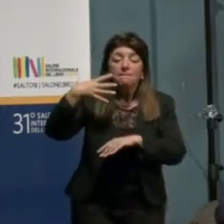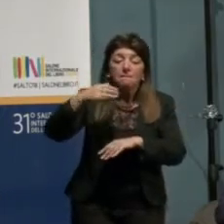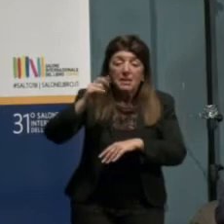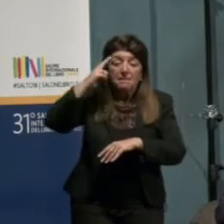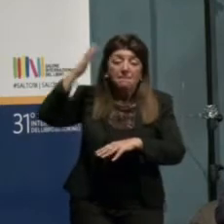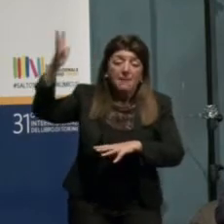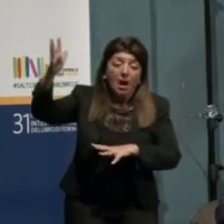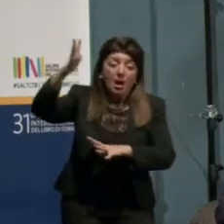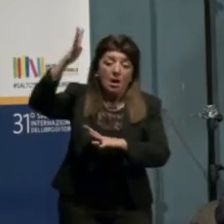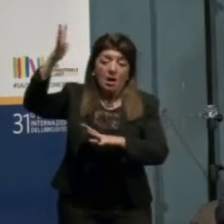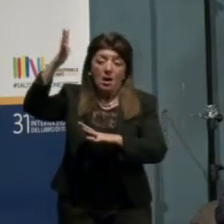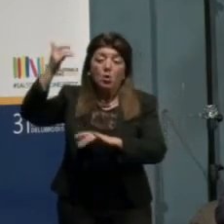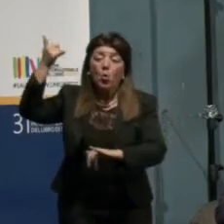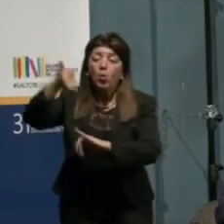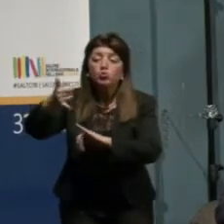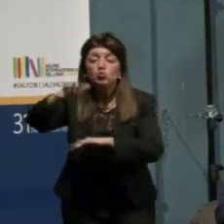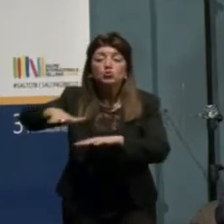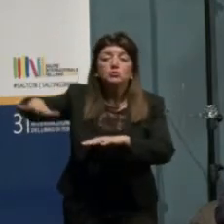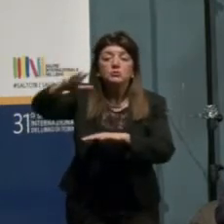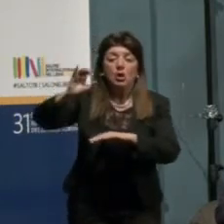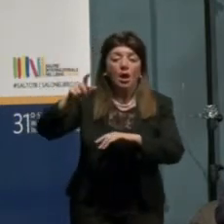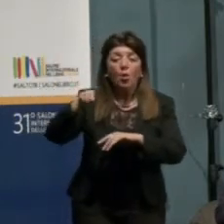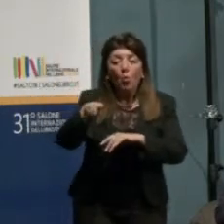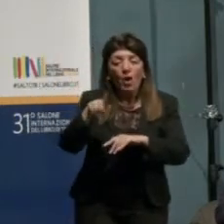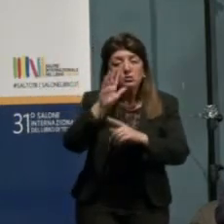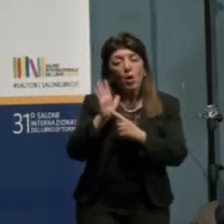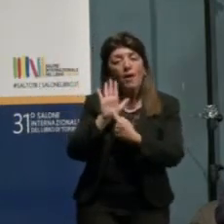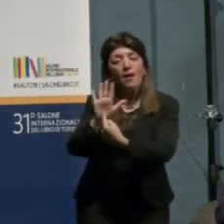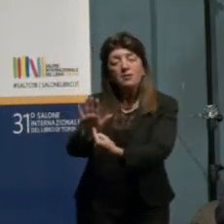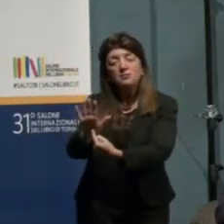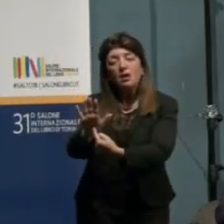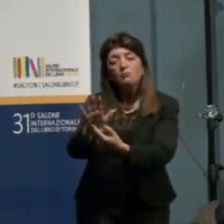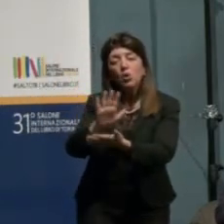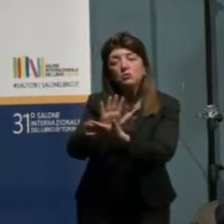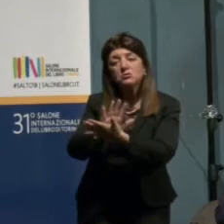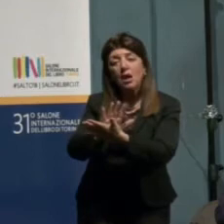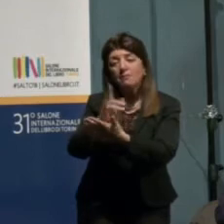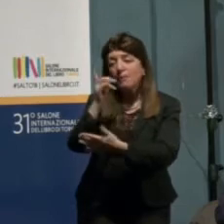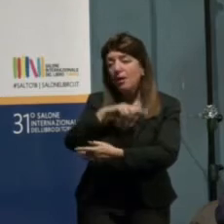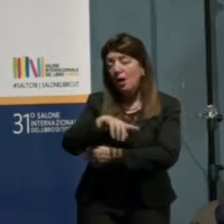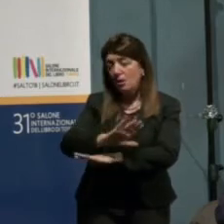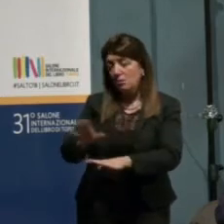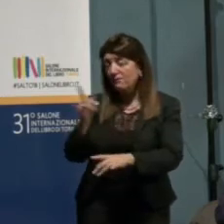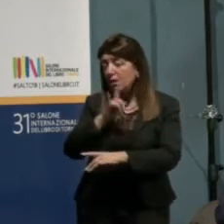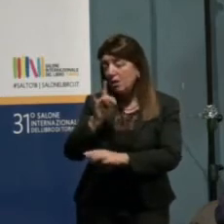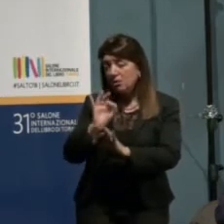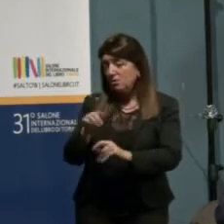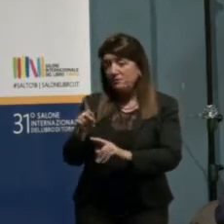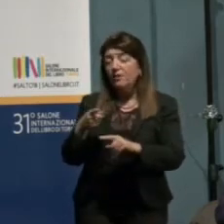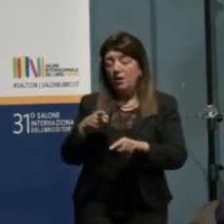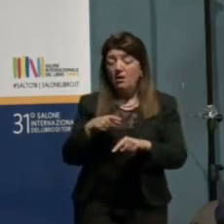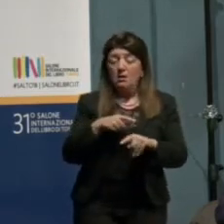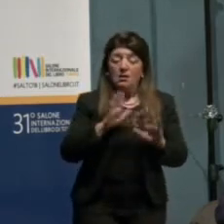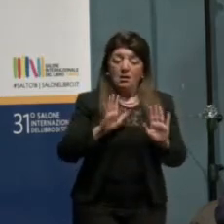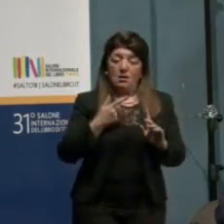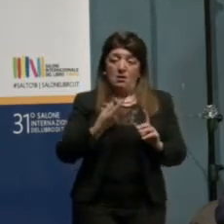questo è un esempio di cattiva stampa e vi sto dicendo dei nomi molto importanti ebbene poi